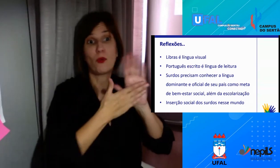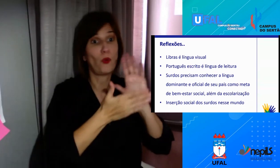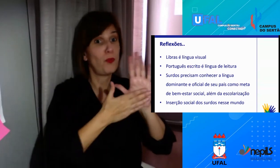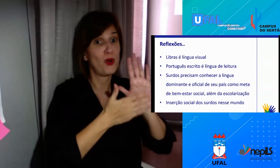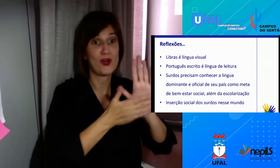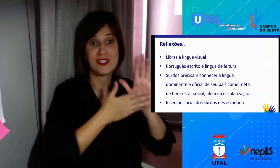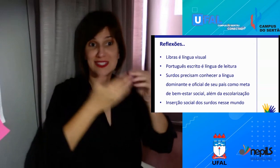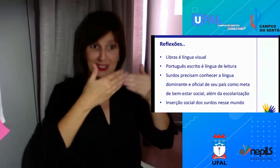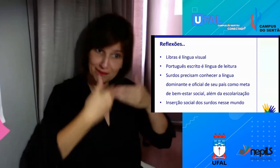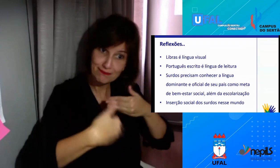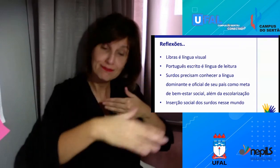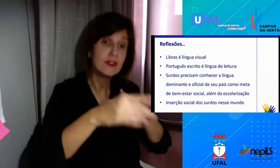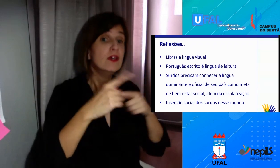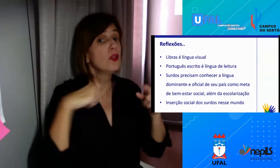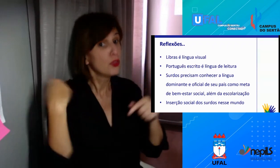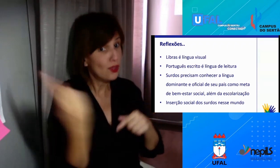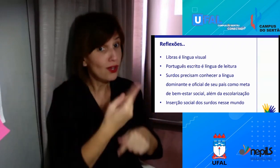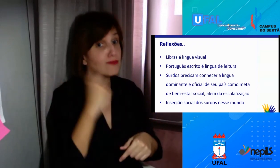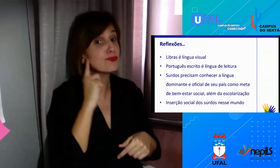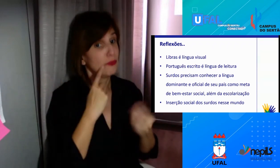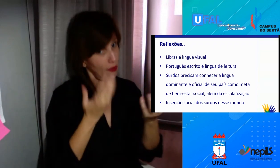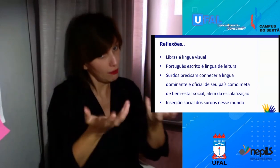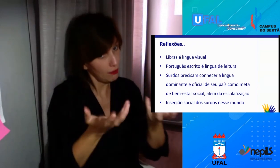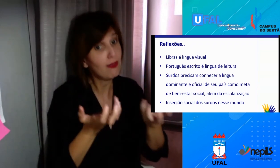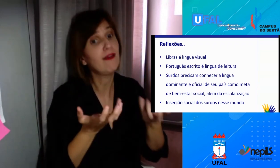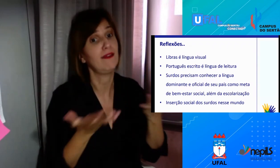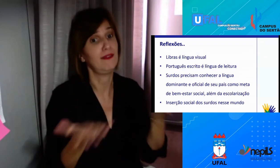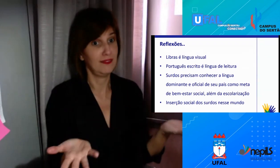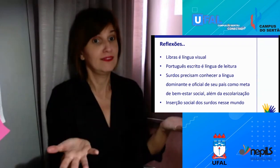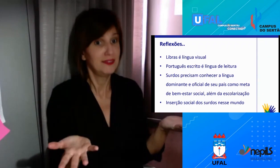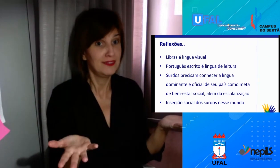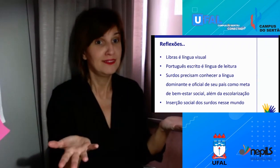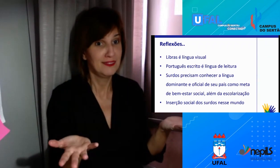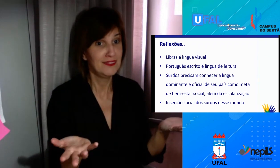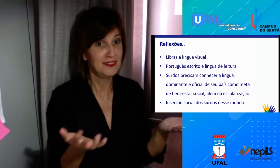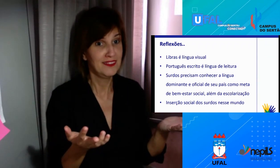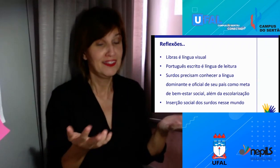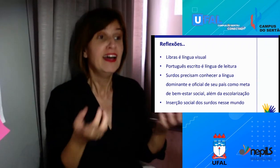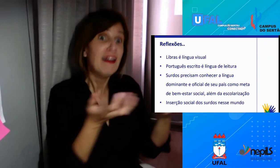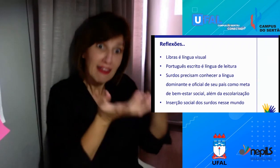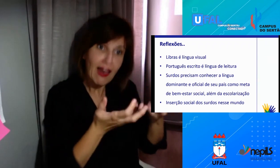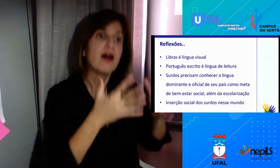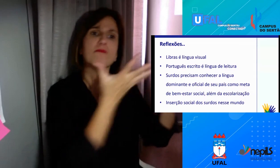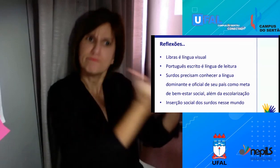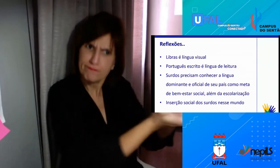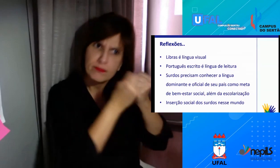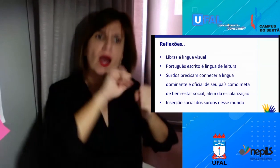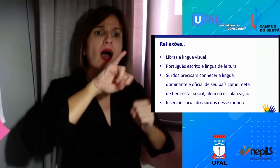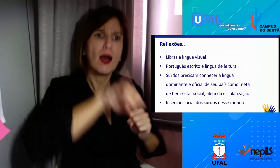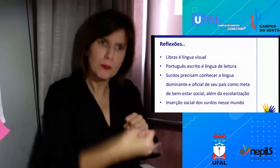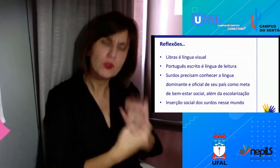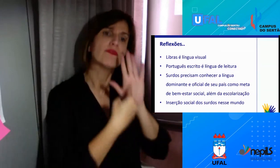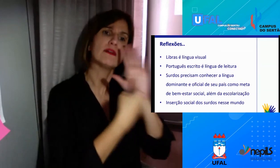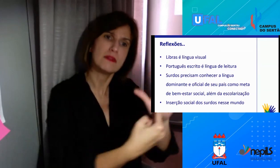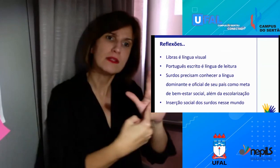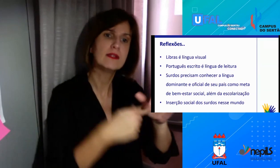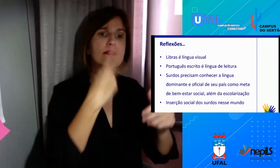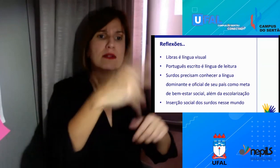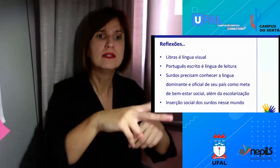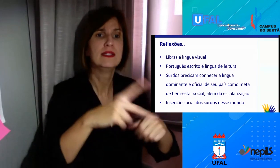Em 2019, nós tínhamos uma proposta e nós, surdos, queremos muitas